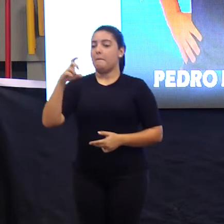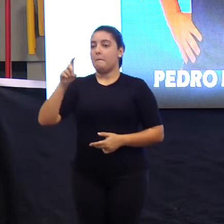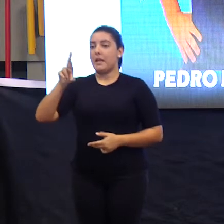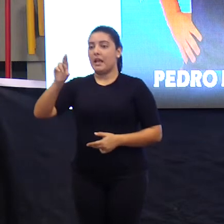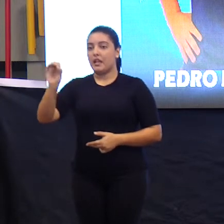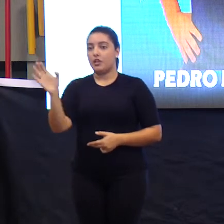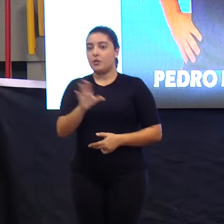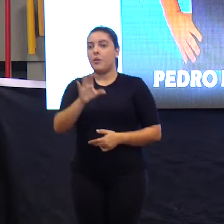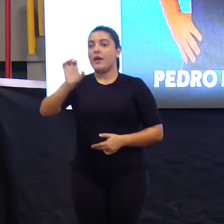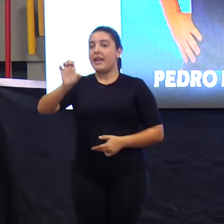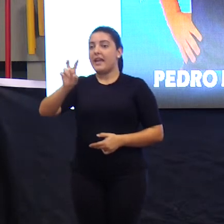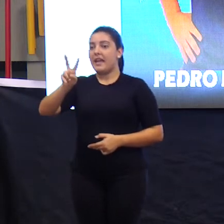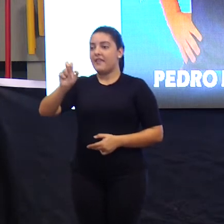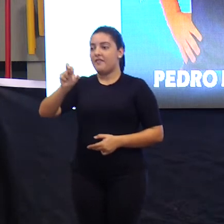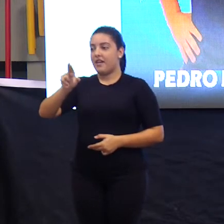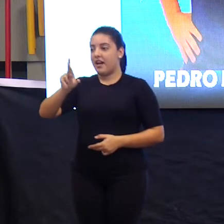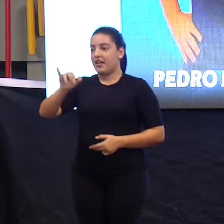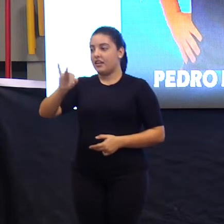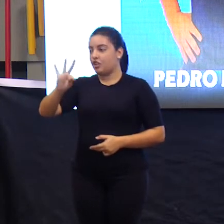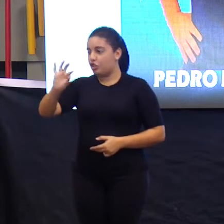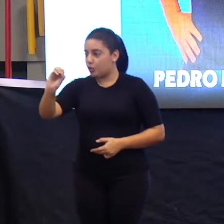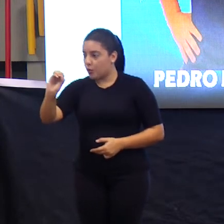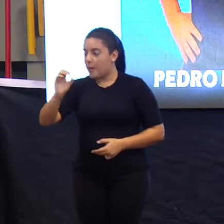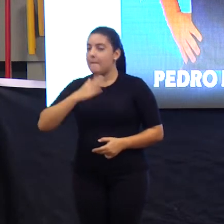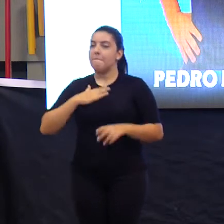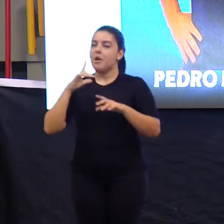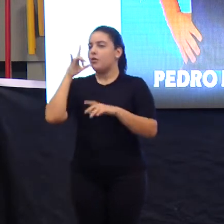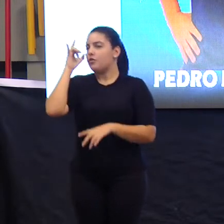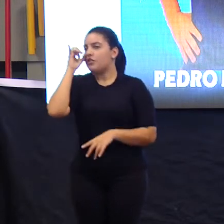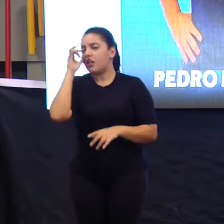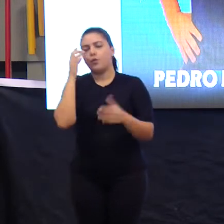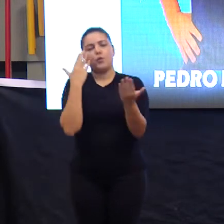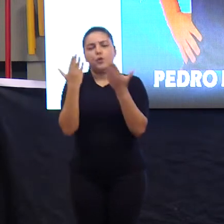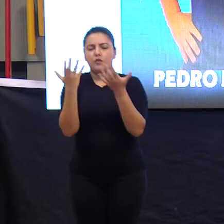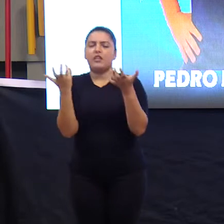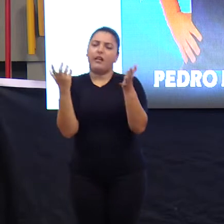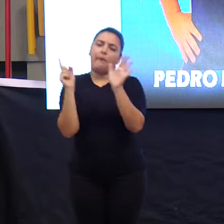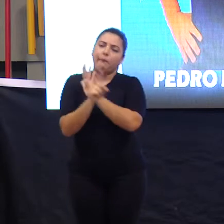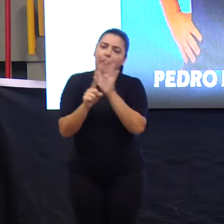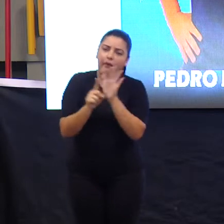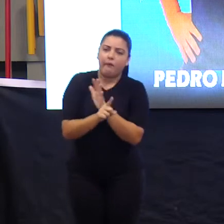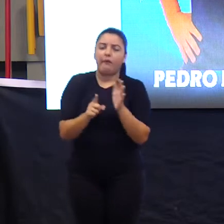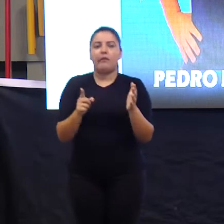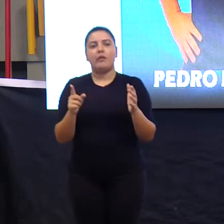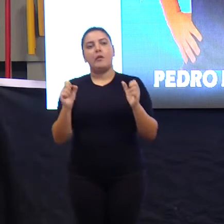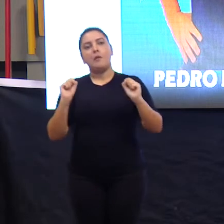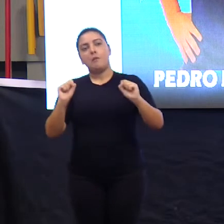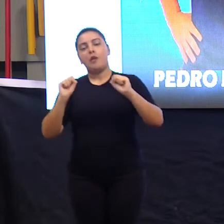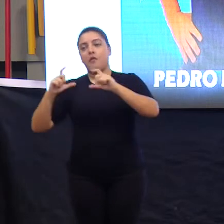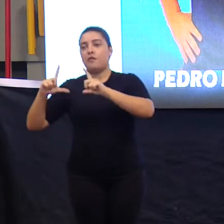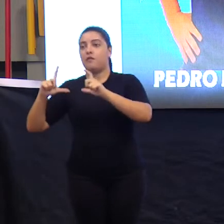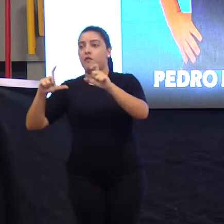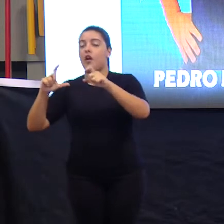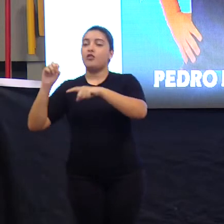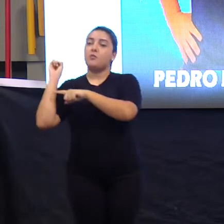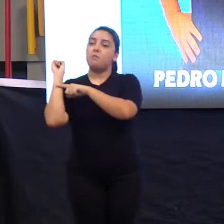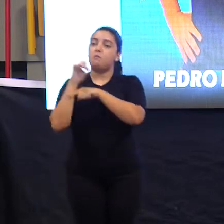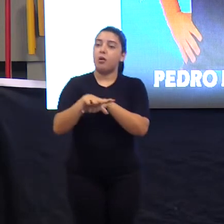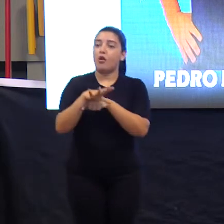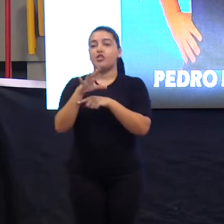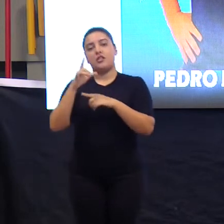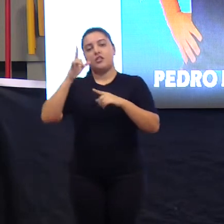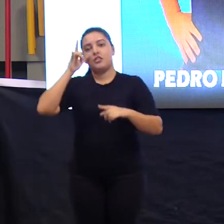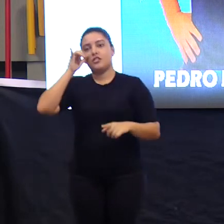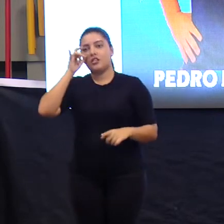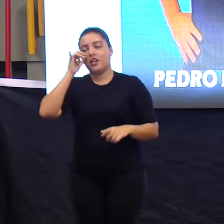@PedroEvaristo. Então segue a gente lá depois, se quiser tirar alguma dúvida, se quiser tirar foto de hoje, postar lá no